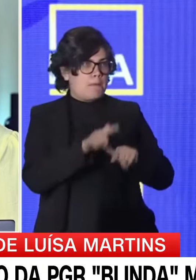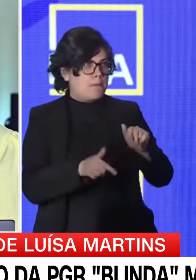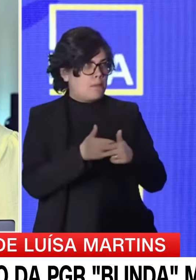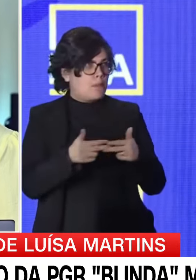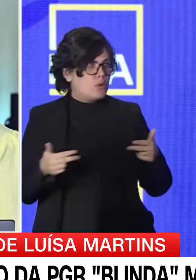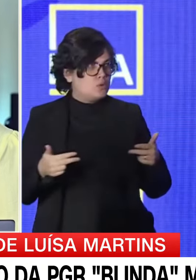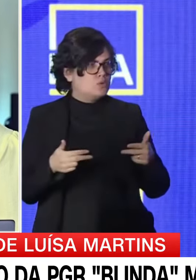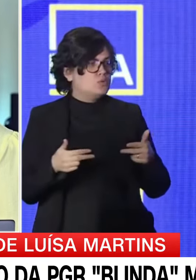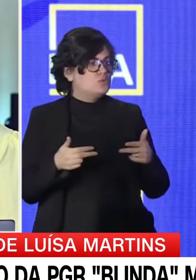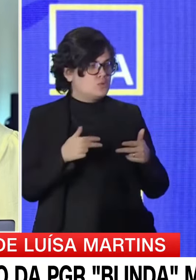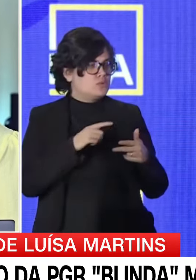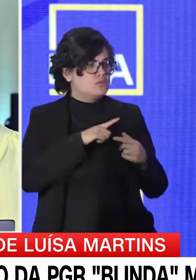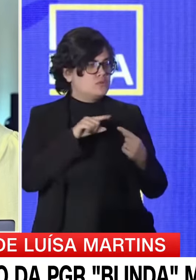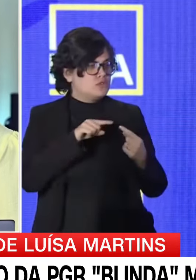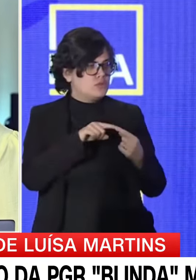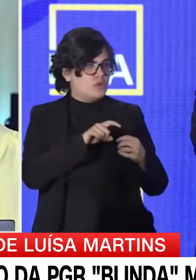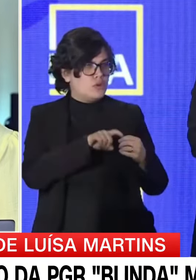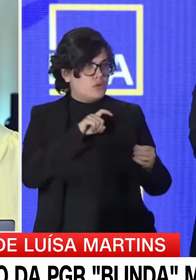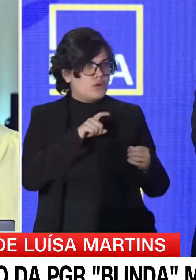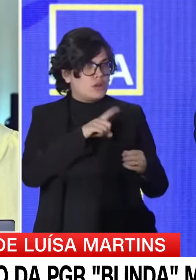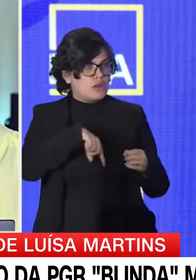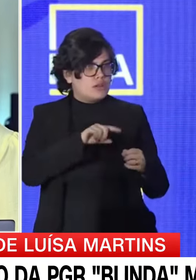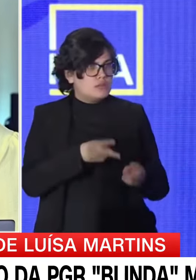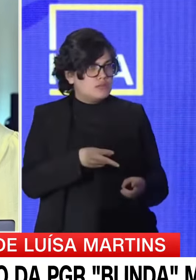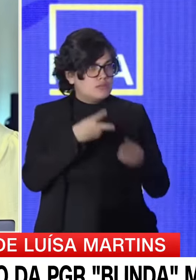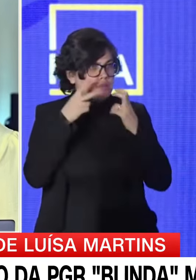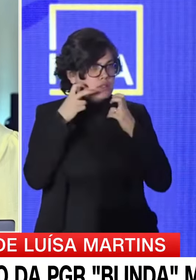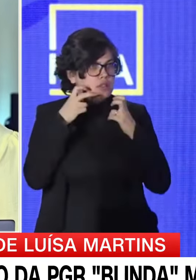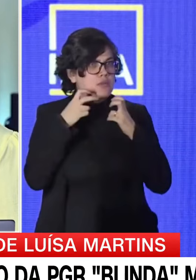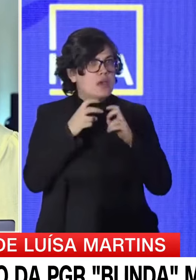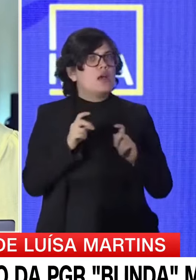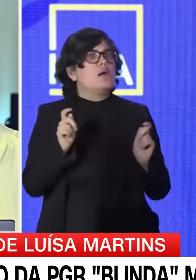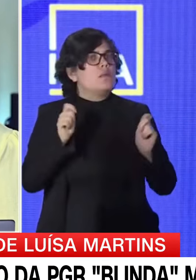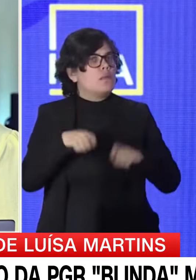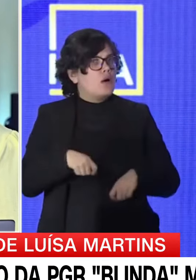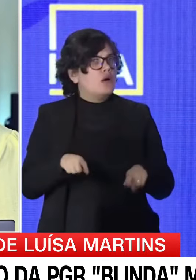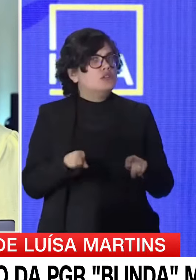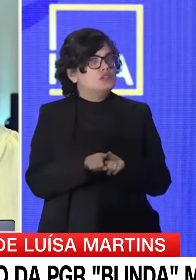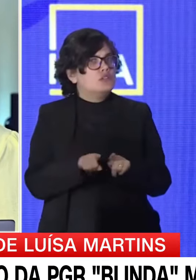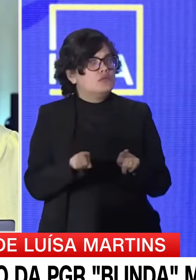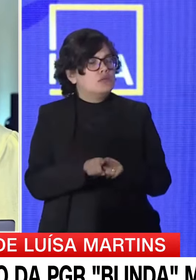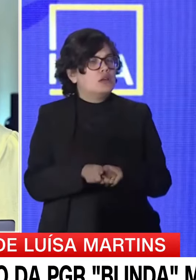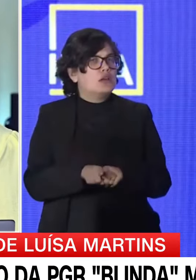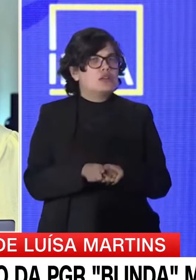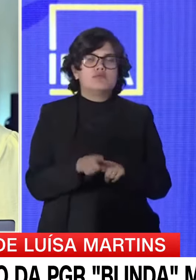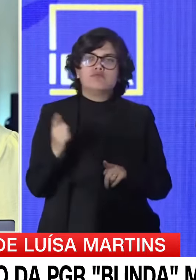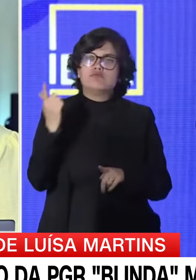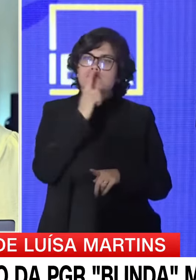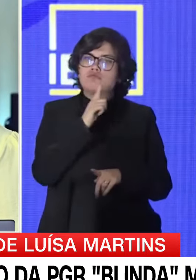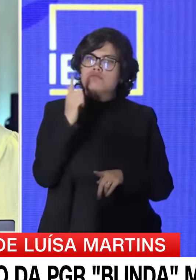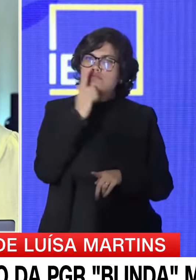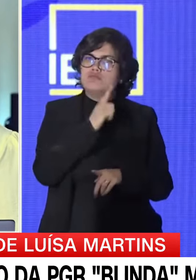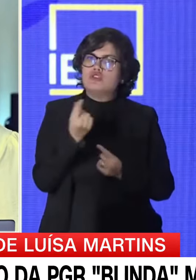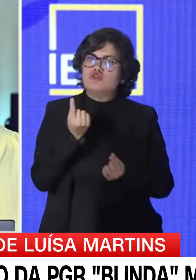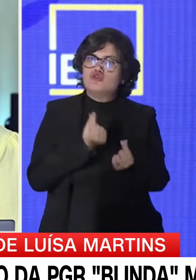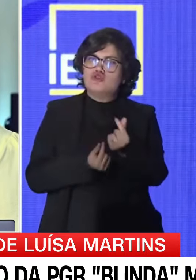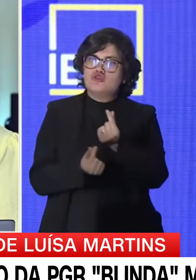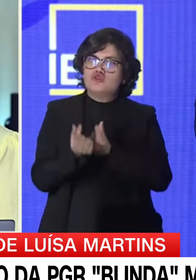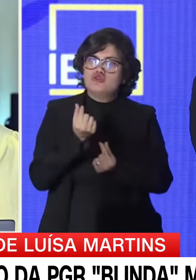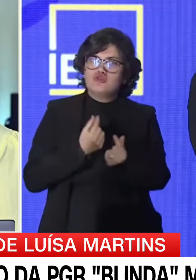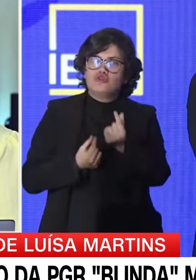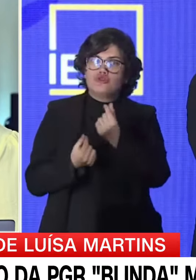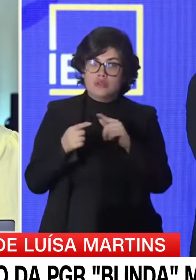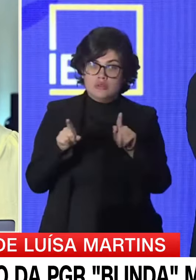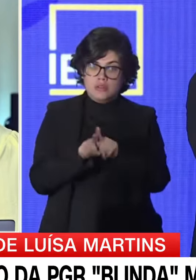pgr é um sinal um indício né uma prova na verdade de que eh esses esses procedimentos esses atos do ministro